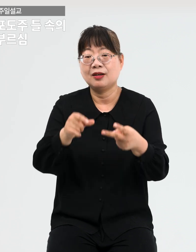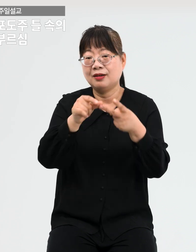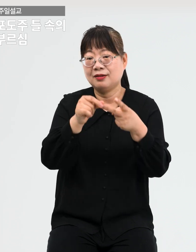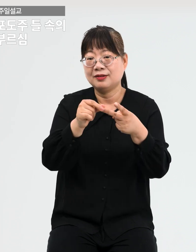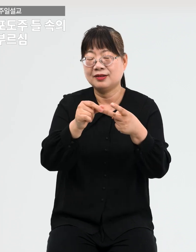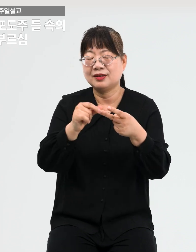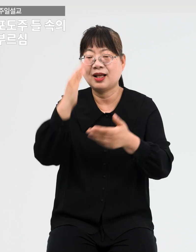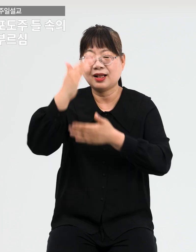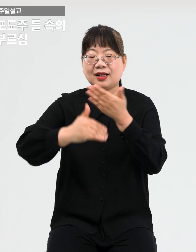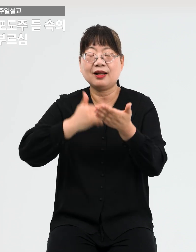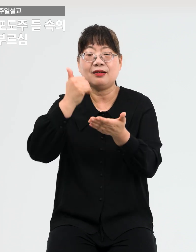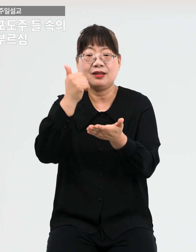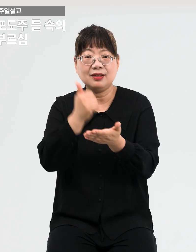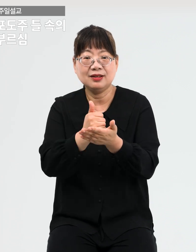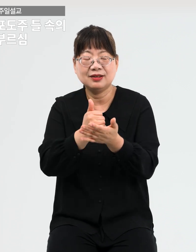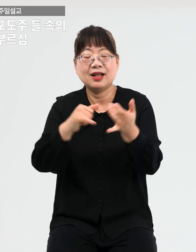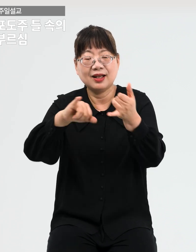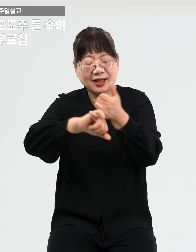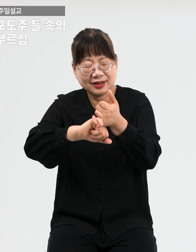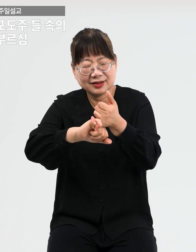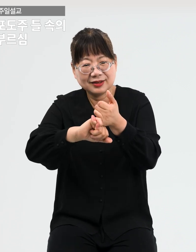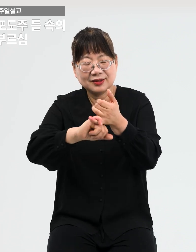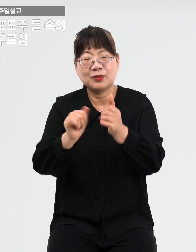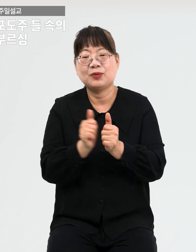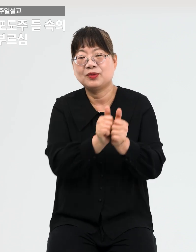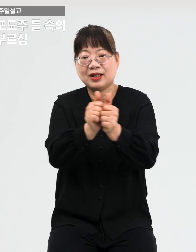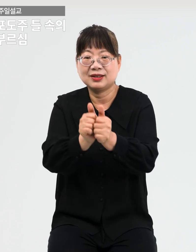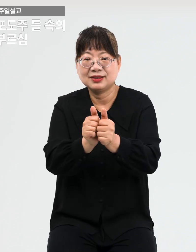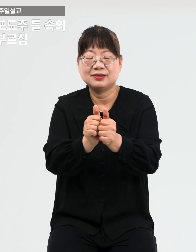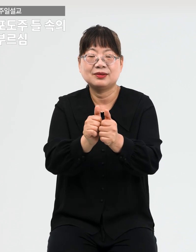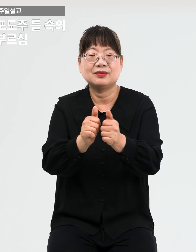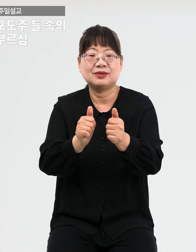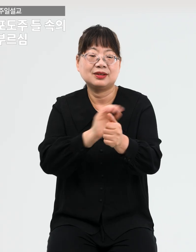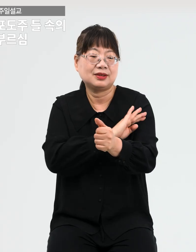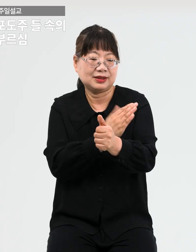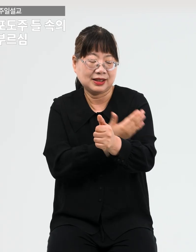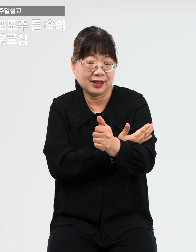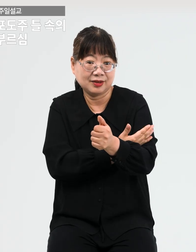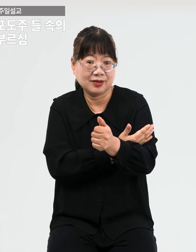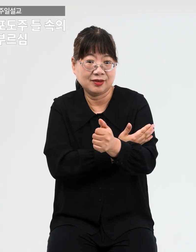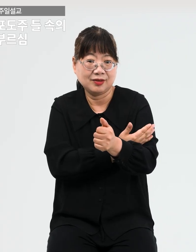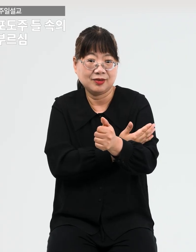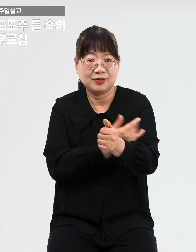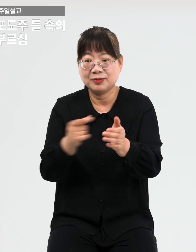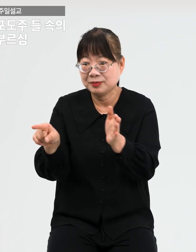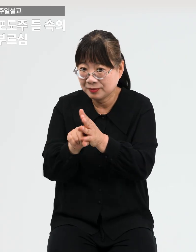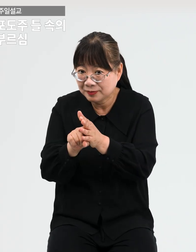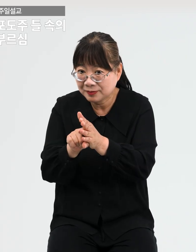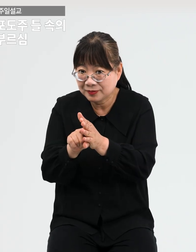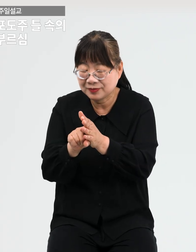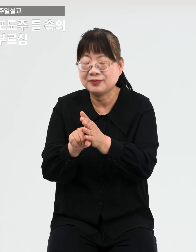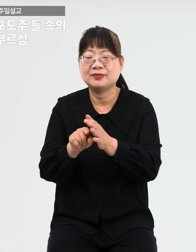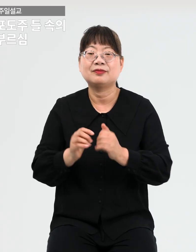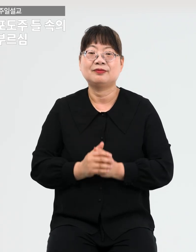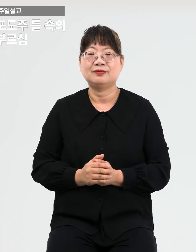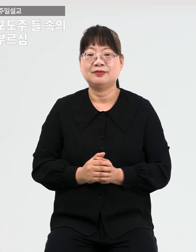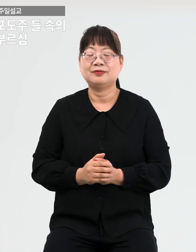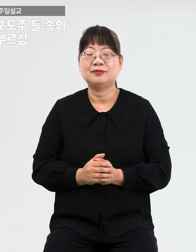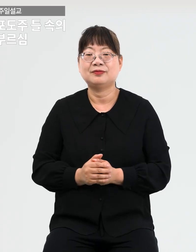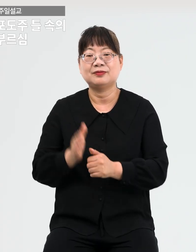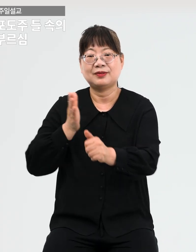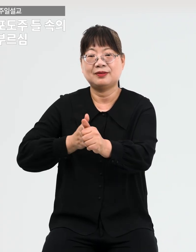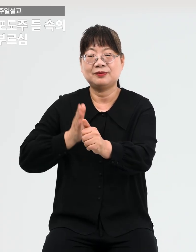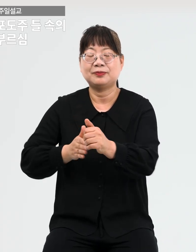둘째는 하나님의 약속하심이 자격이에요. 믿습니까? 우리 다음